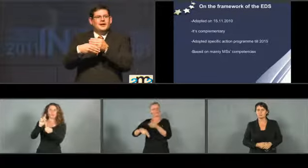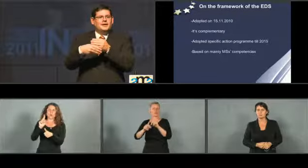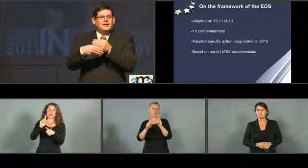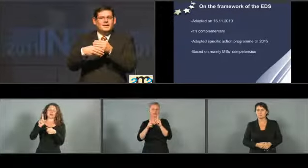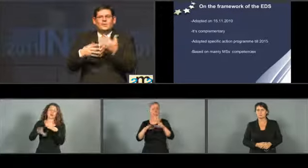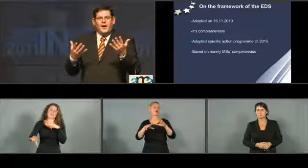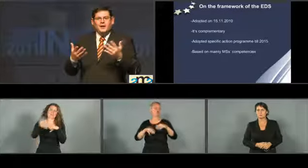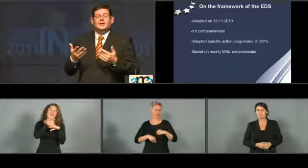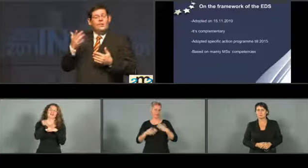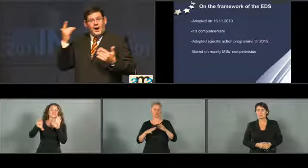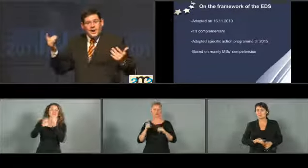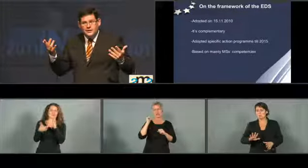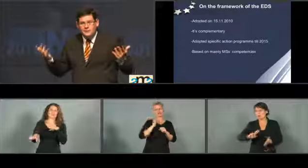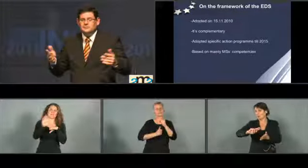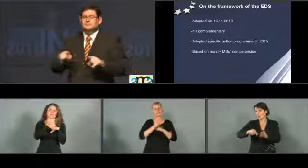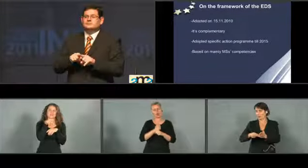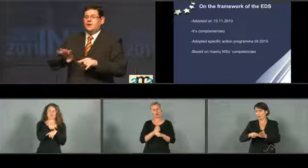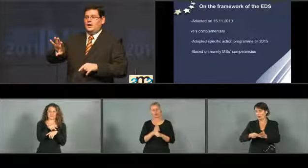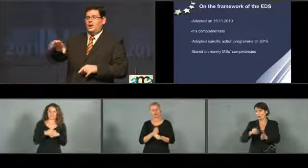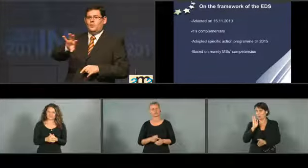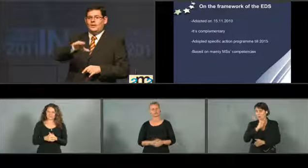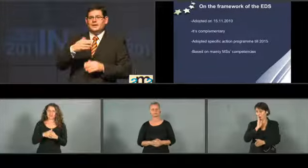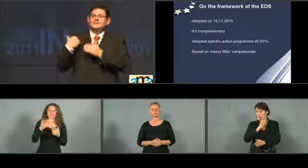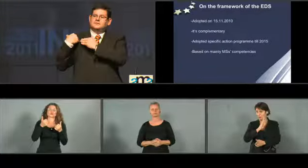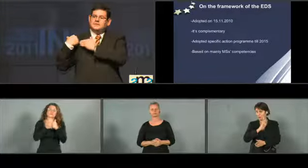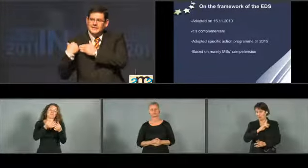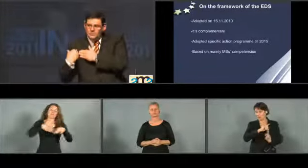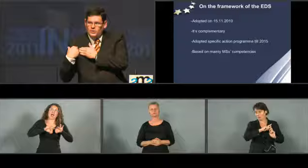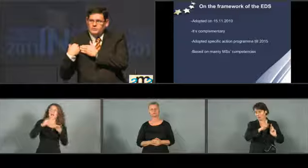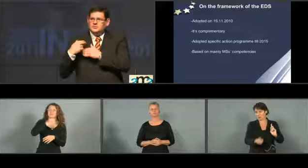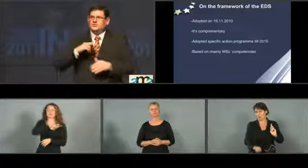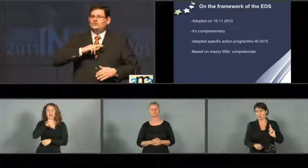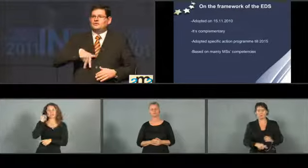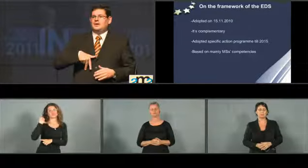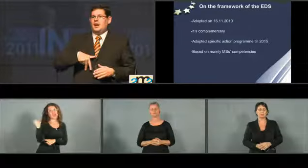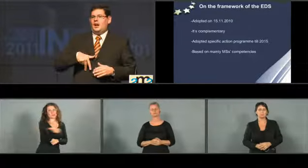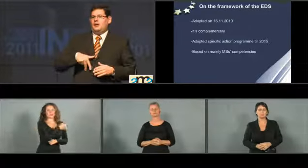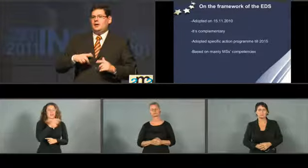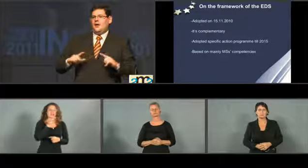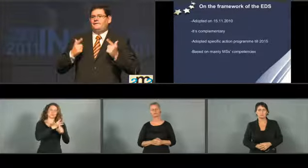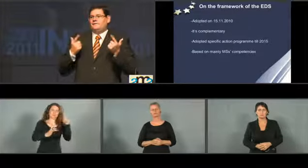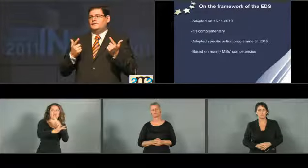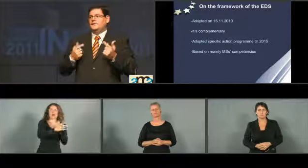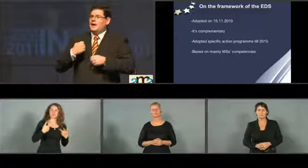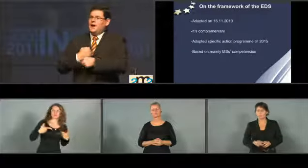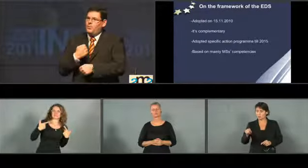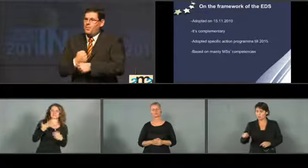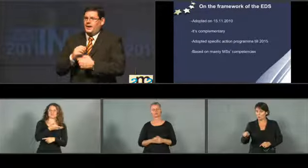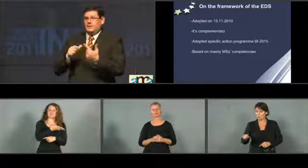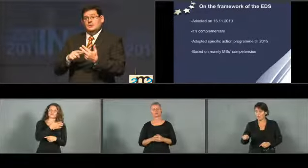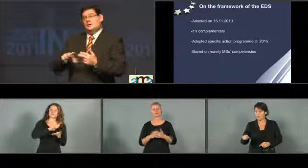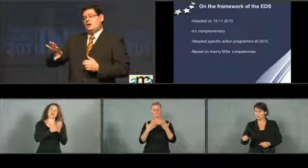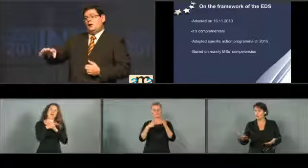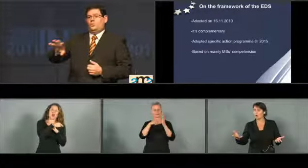Cette charte, si elle peut être suivie, ce sera un très bon élément, mais elle est complémentaire à la Convention. Et